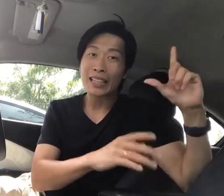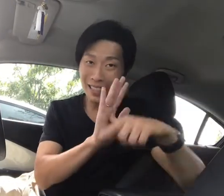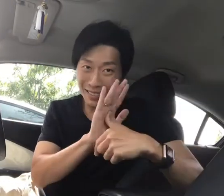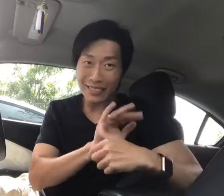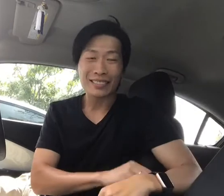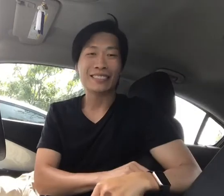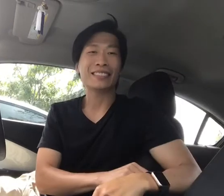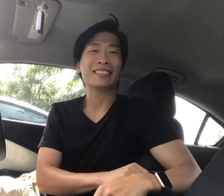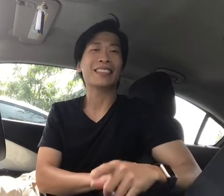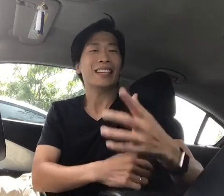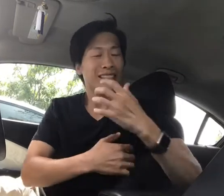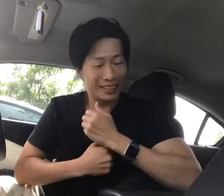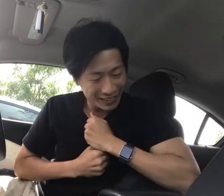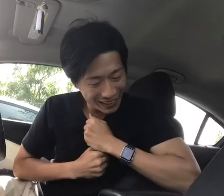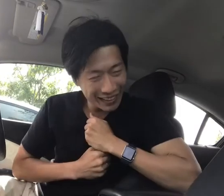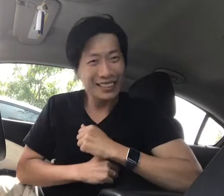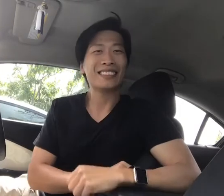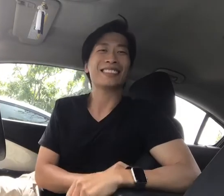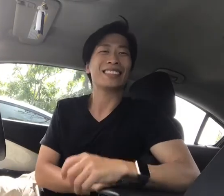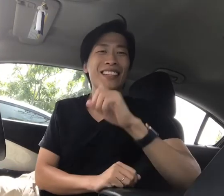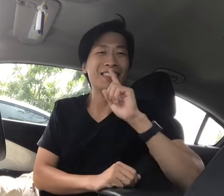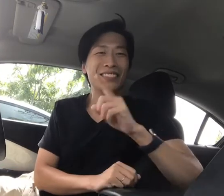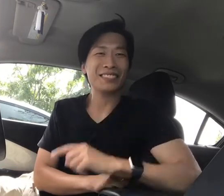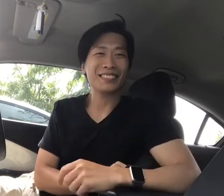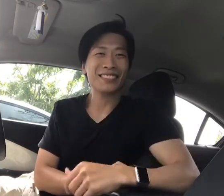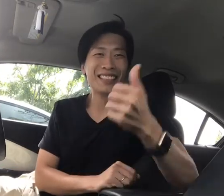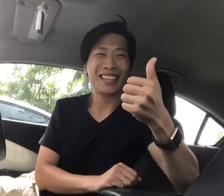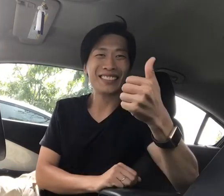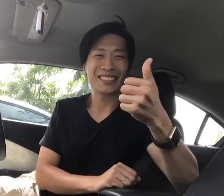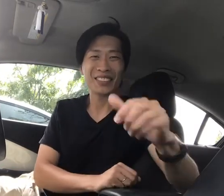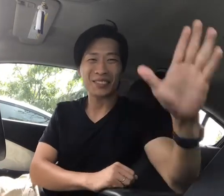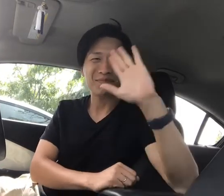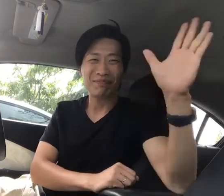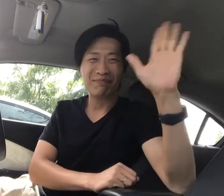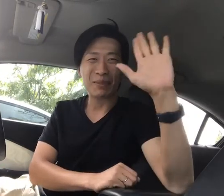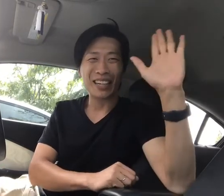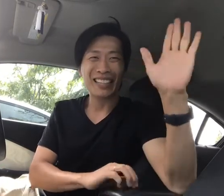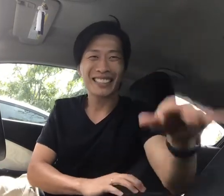に気をつけてっていう。Okay? Bye bye.